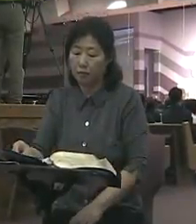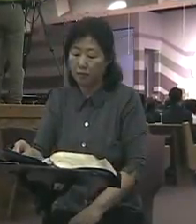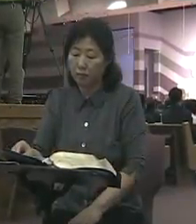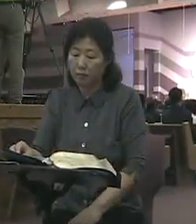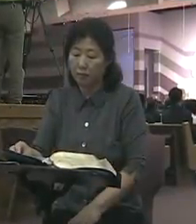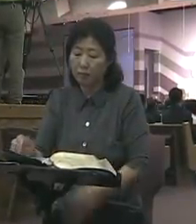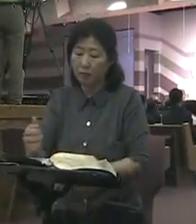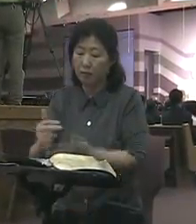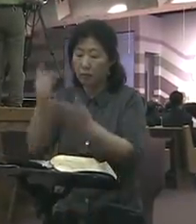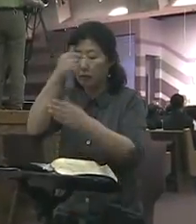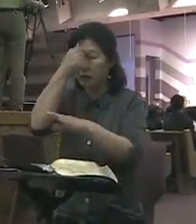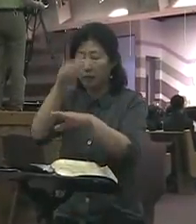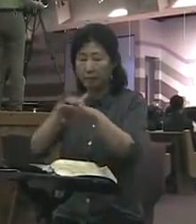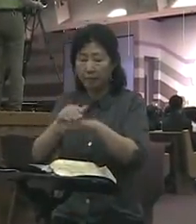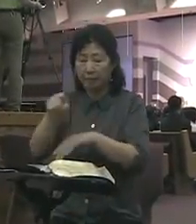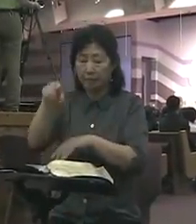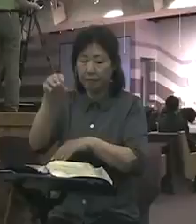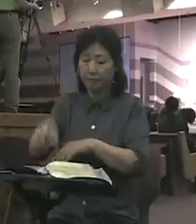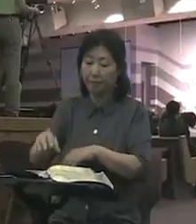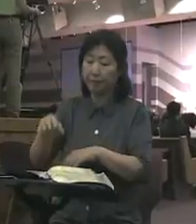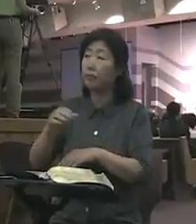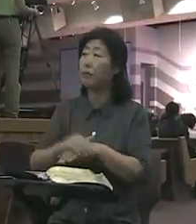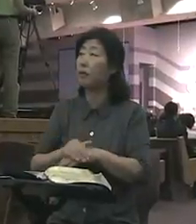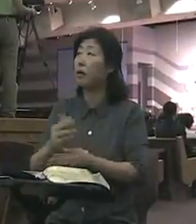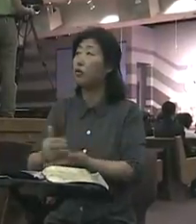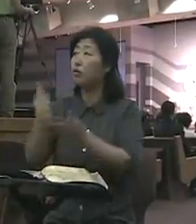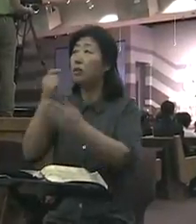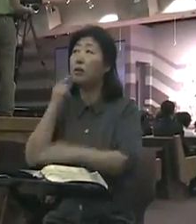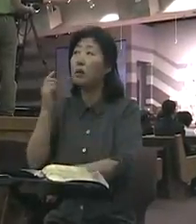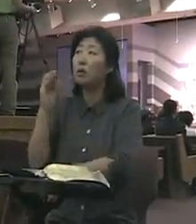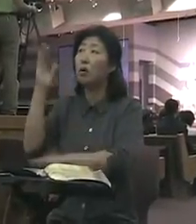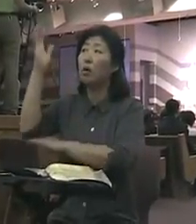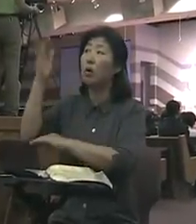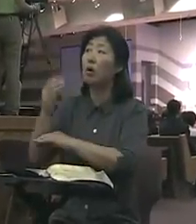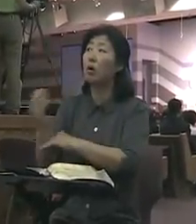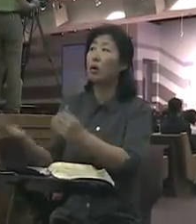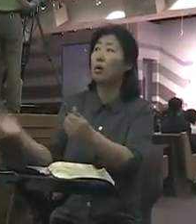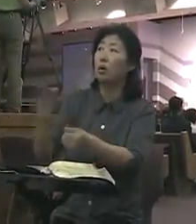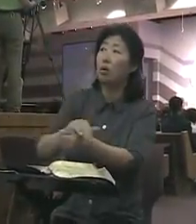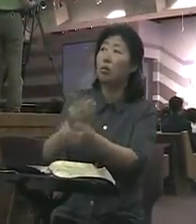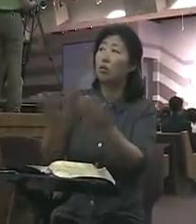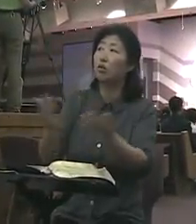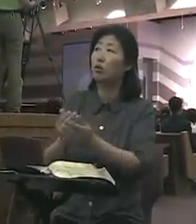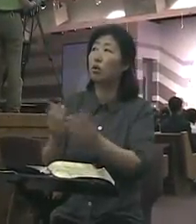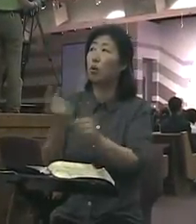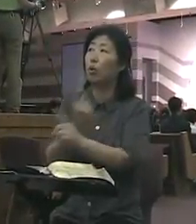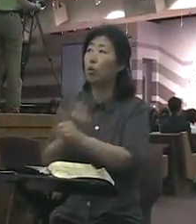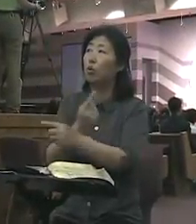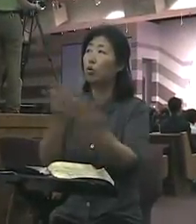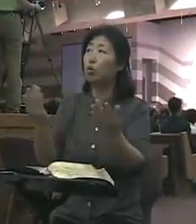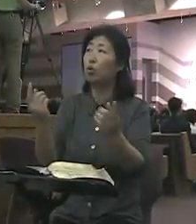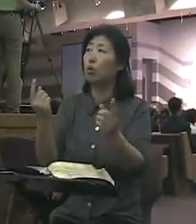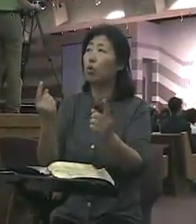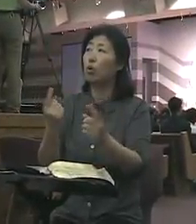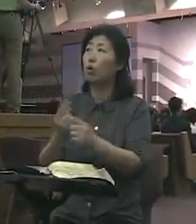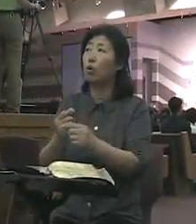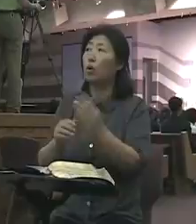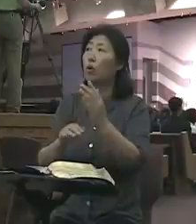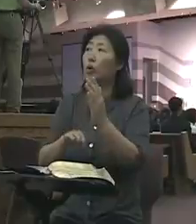주님께 예배드리는 이 장소에서 주님의 영광으로 우리를 덮어주시고 고쳐주시고 채워주시는 자리가 될 줄로